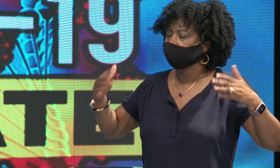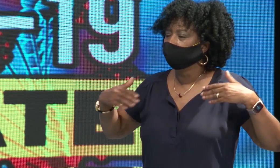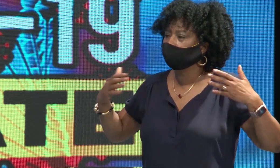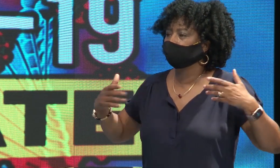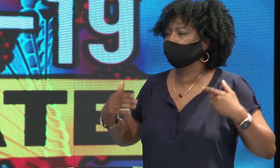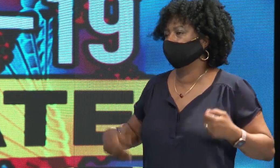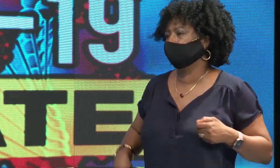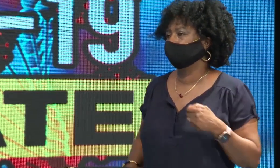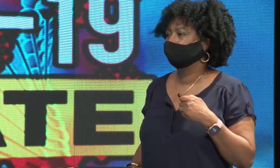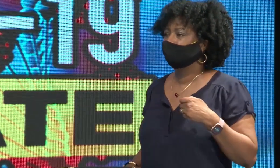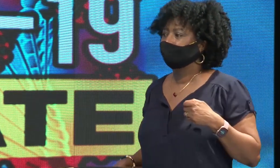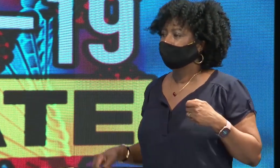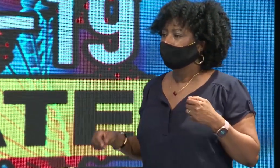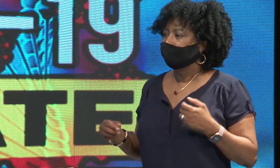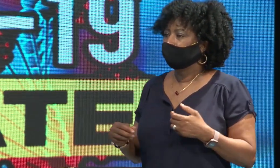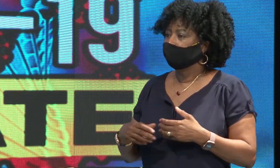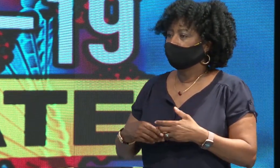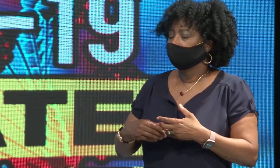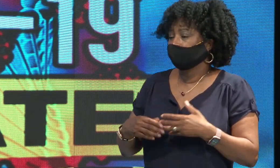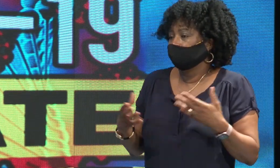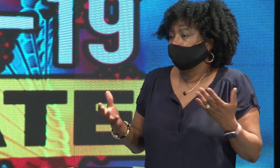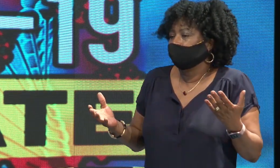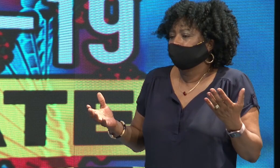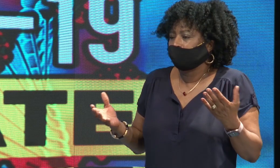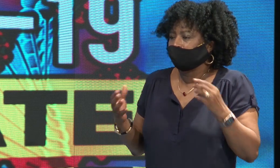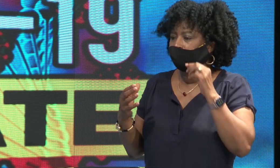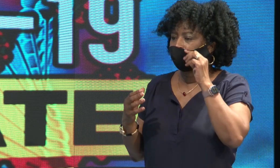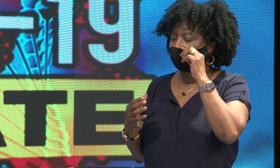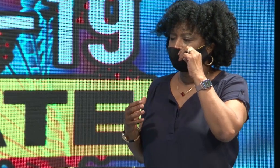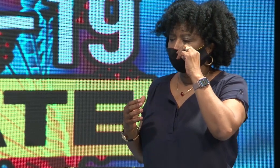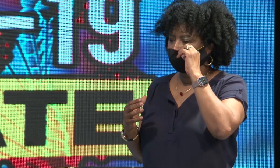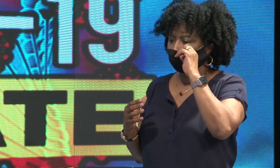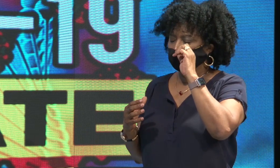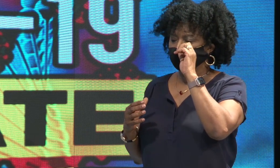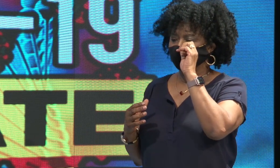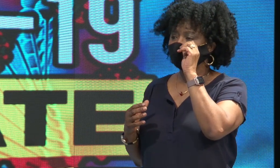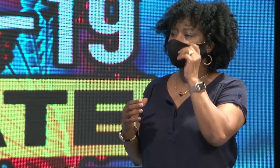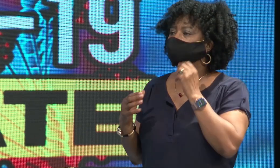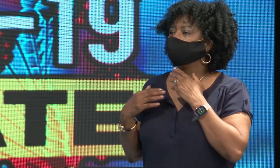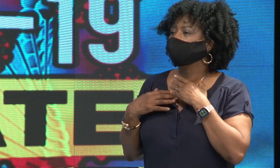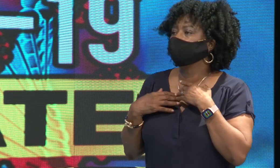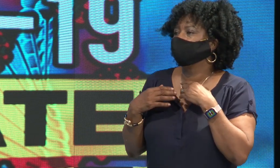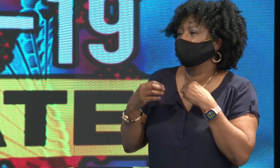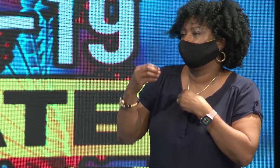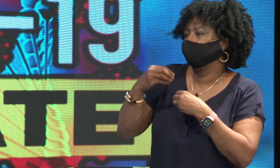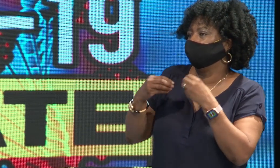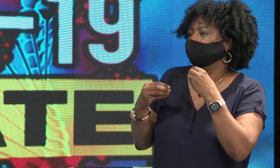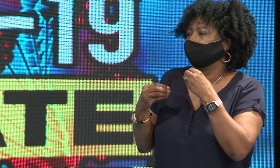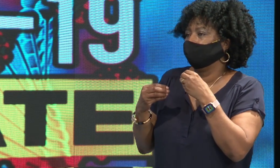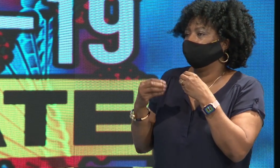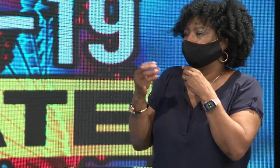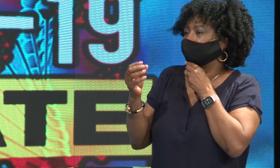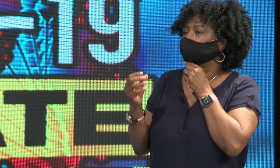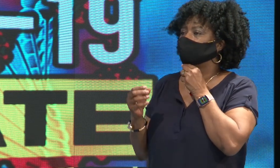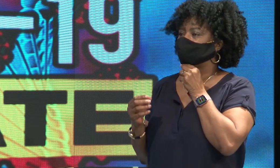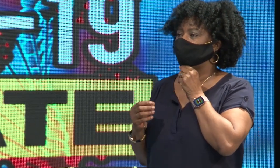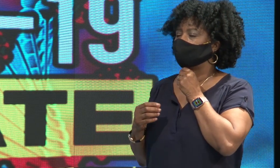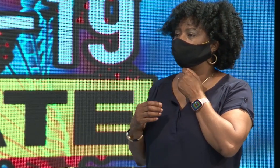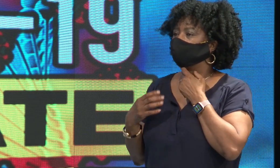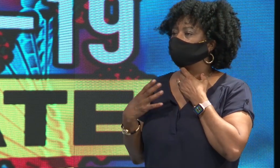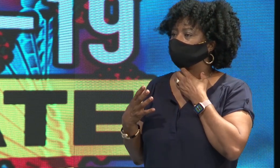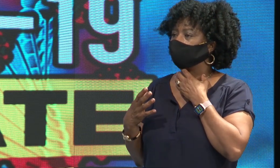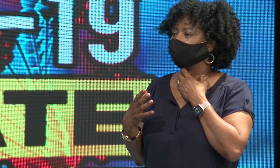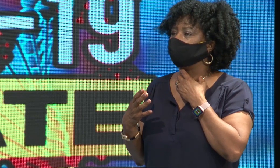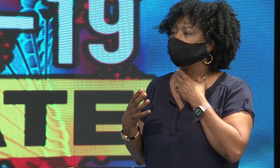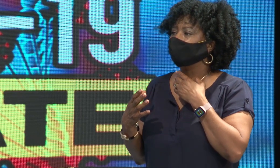continu moeten vernieuwen. Mm-hmm, mm-hmm. En er zijn nog meer vragen en wensen, maar dat is gewoon iets waar ik niet over ga. Waar ik over ga